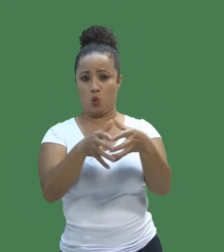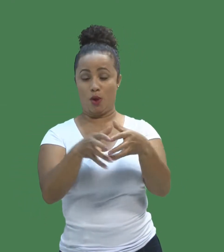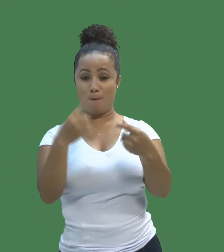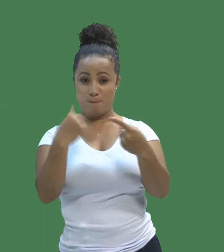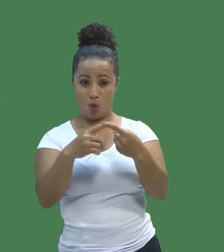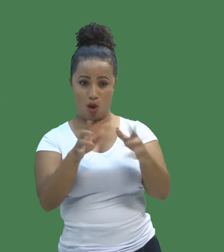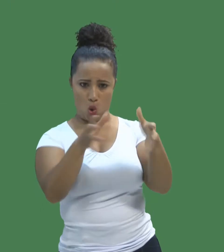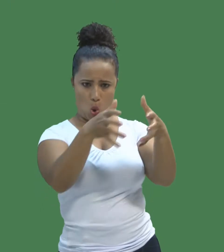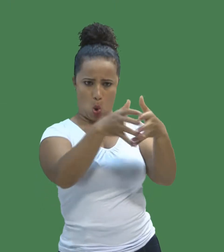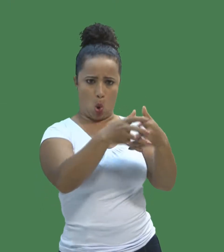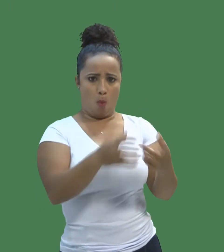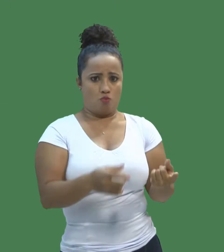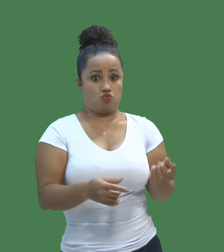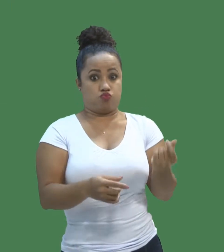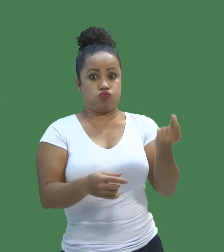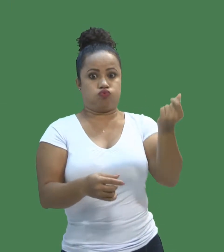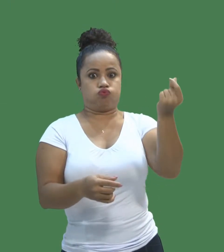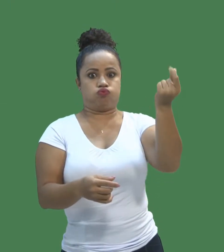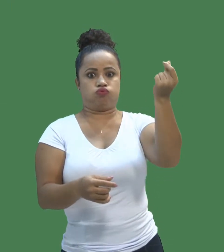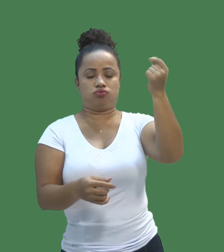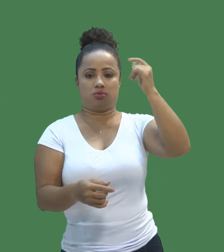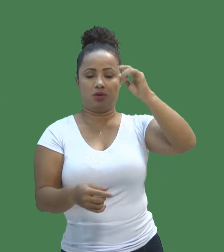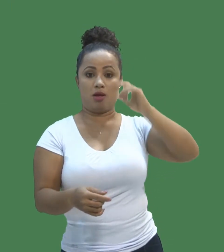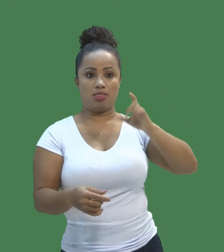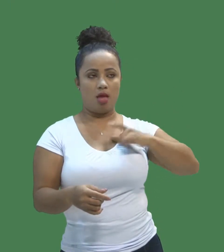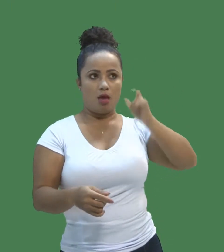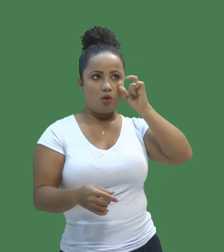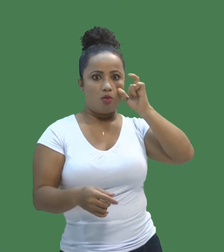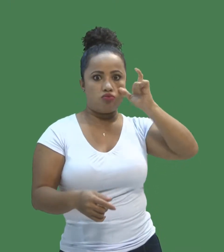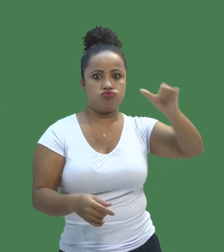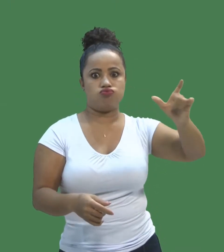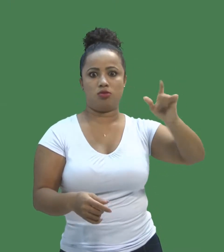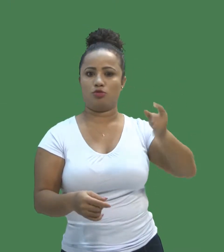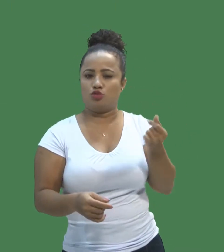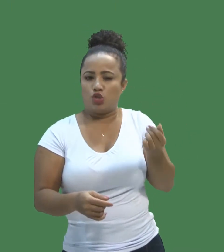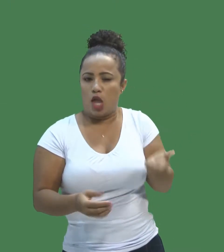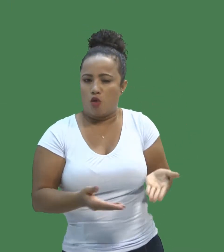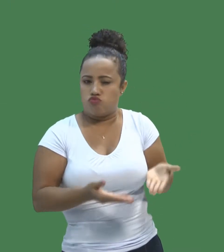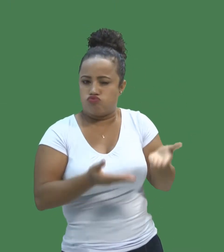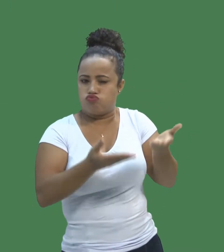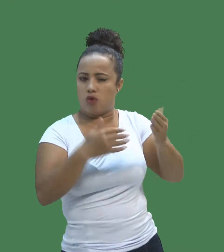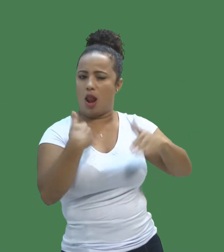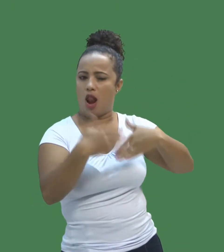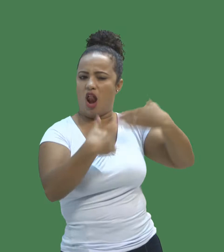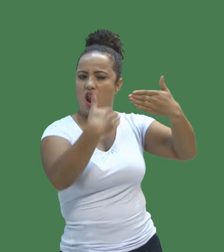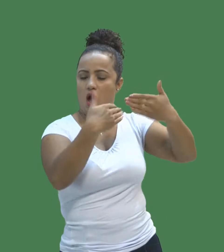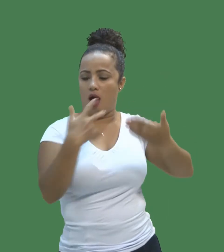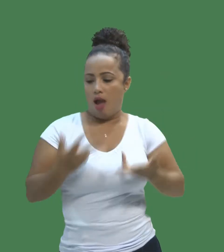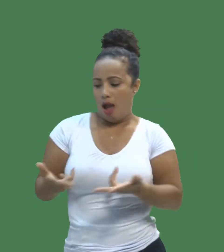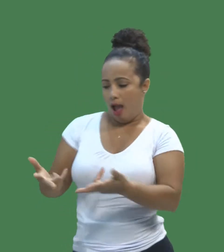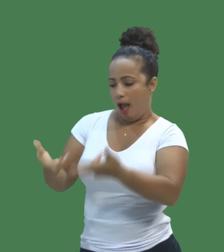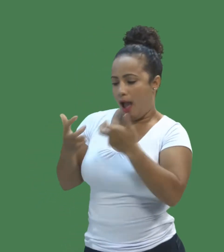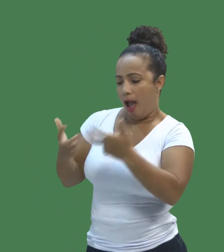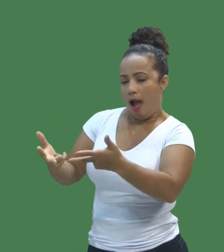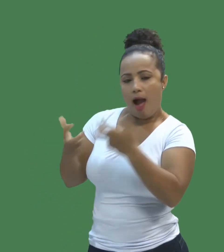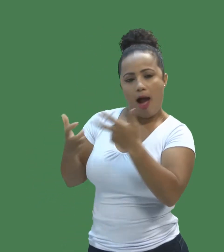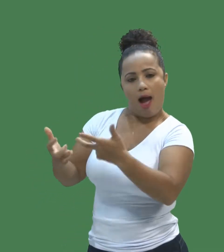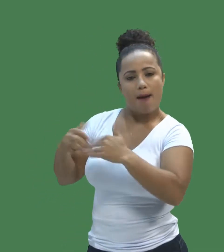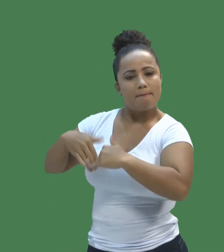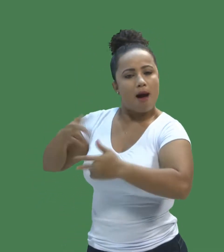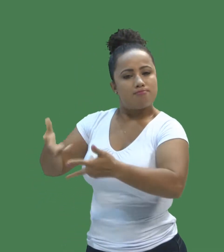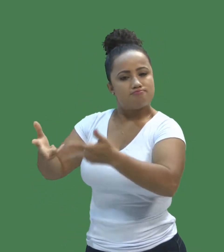acumular capital, riquezas, explora a classe dos operários como se fosse parte de